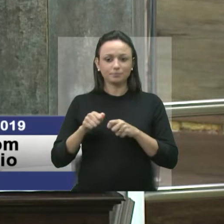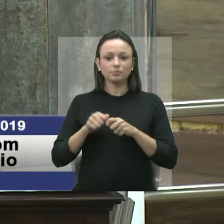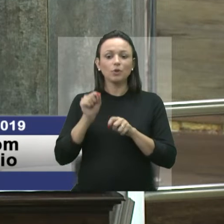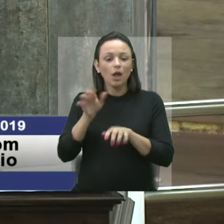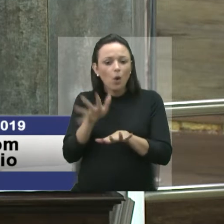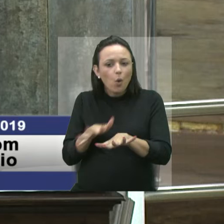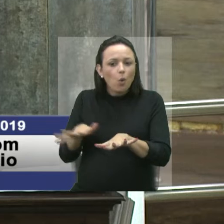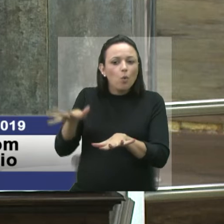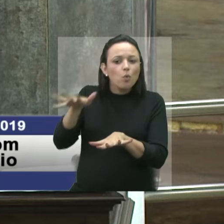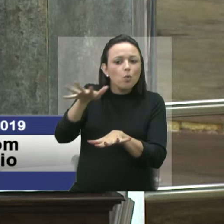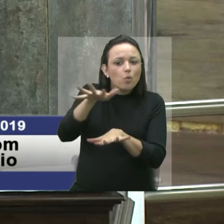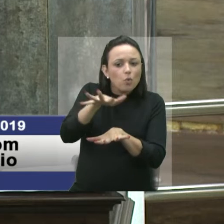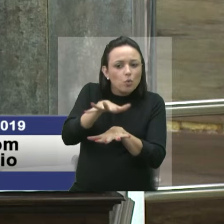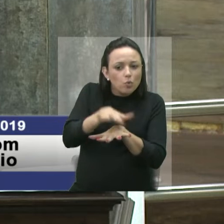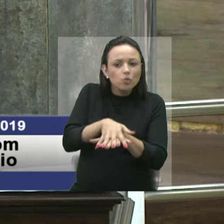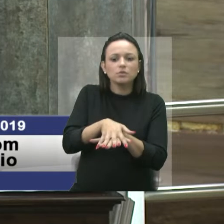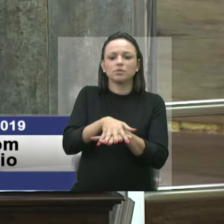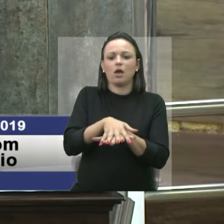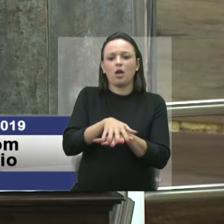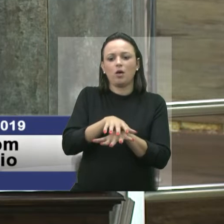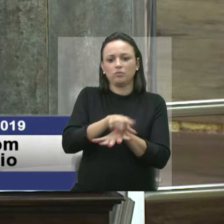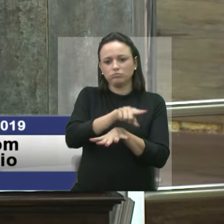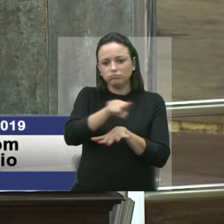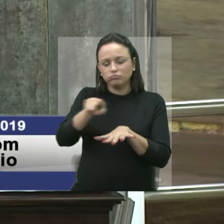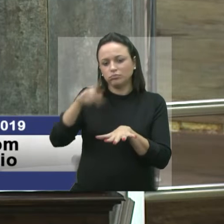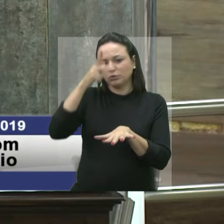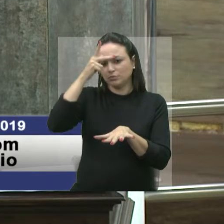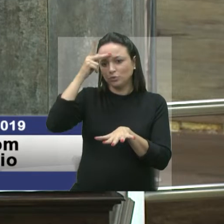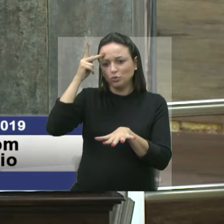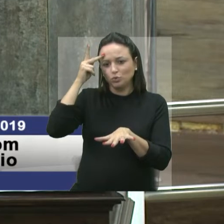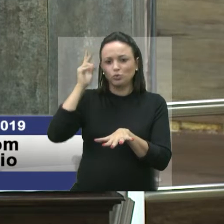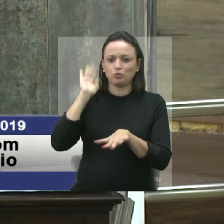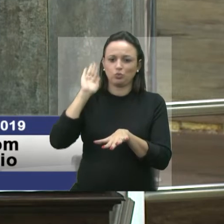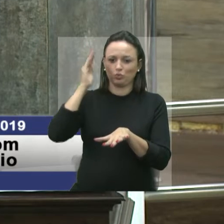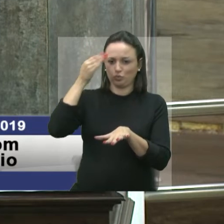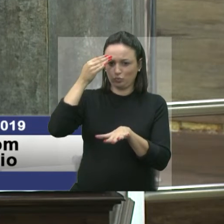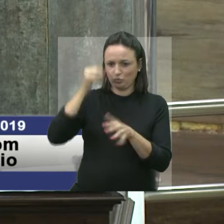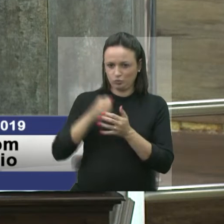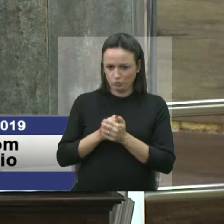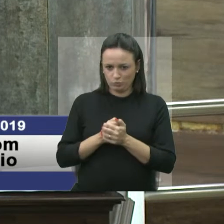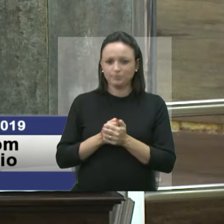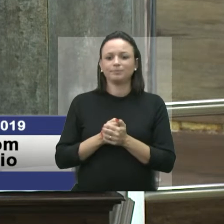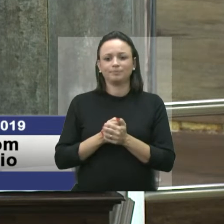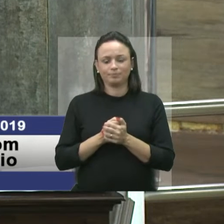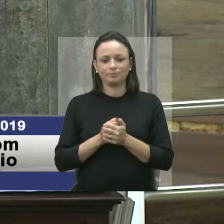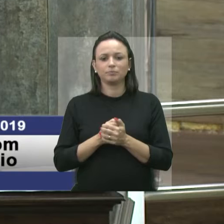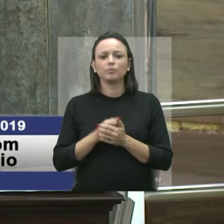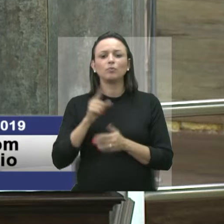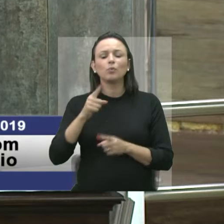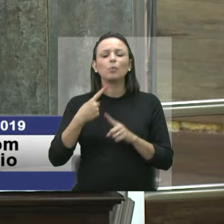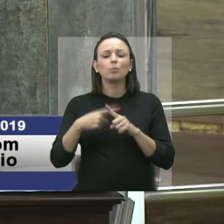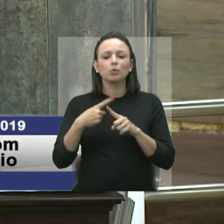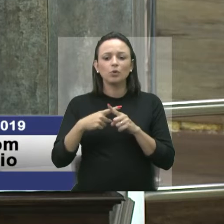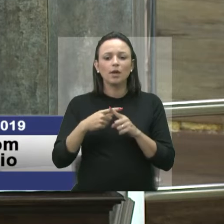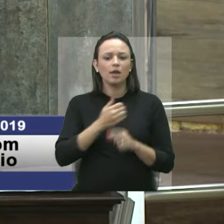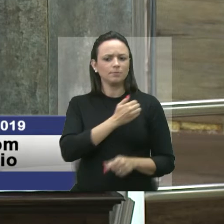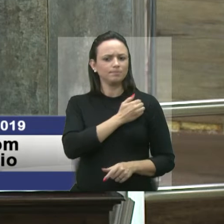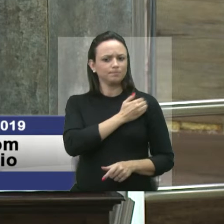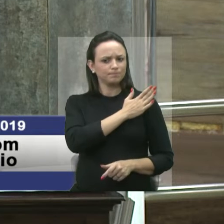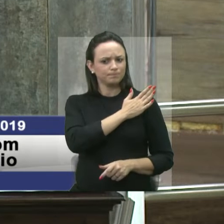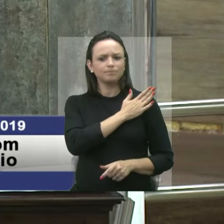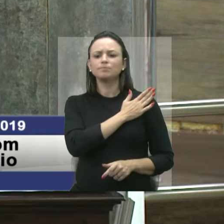social desse segmento populacional. A ideia é combater o preconceito